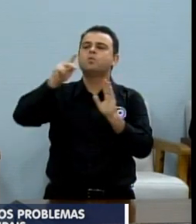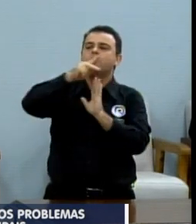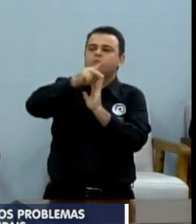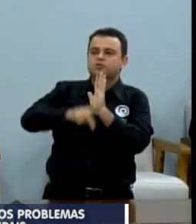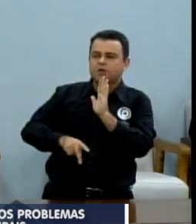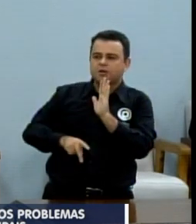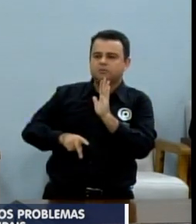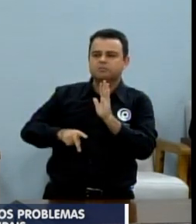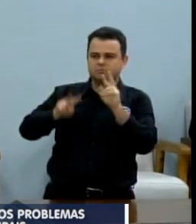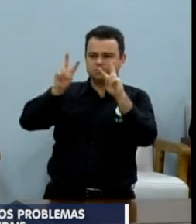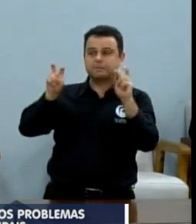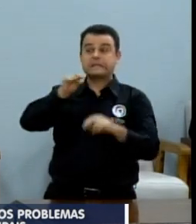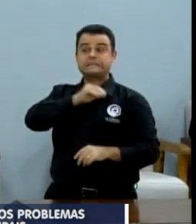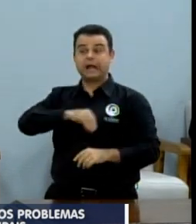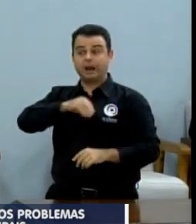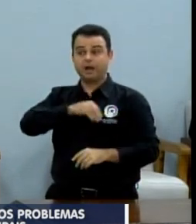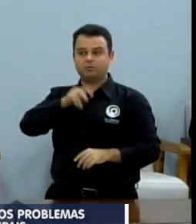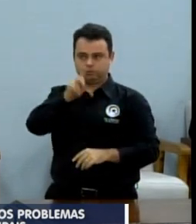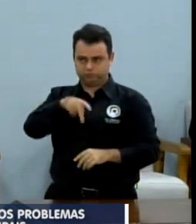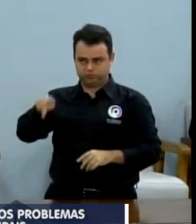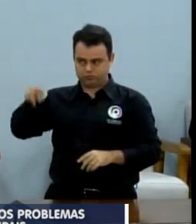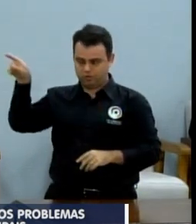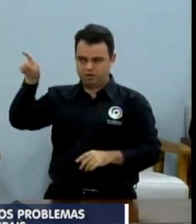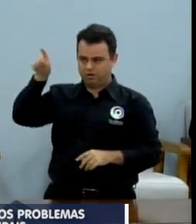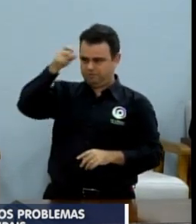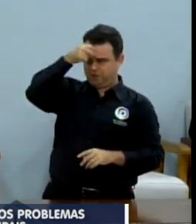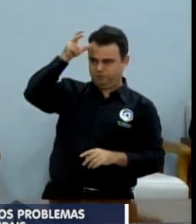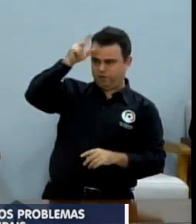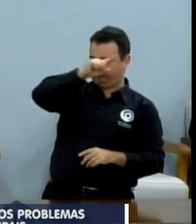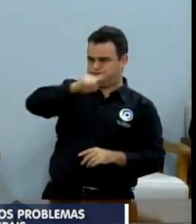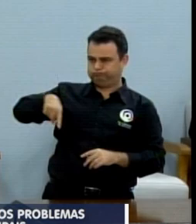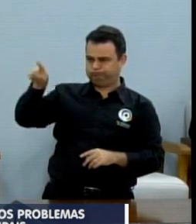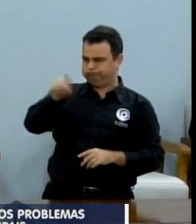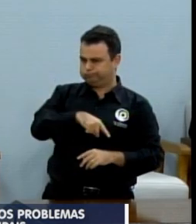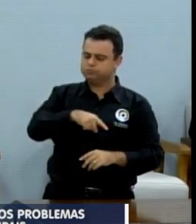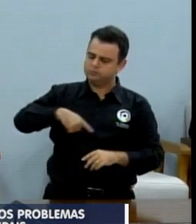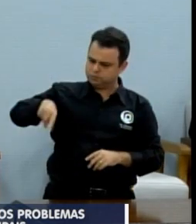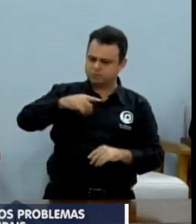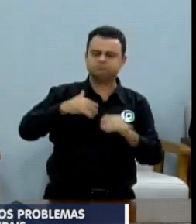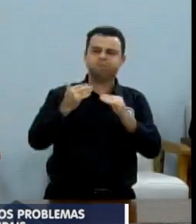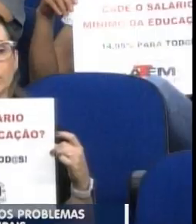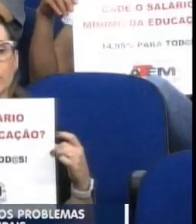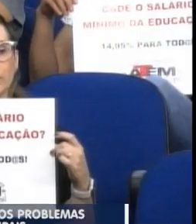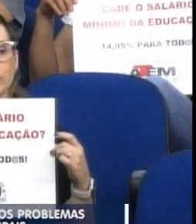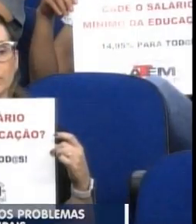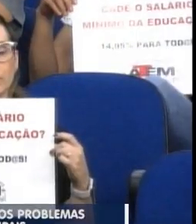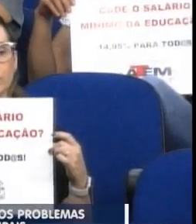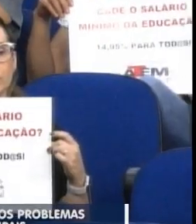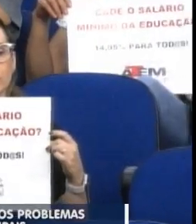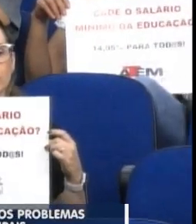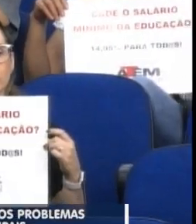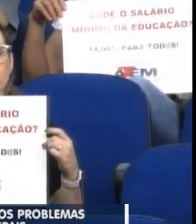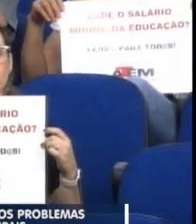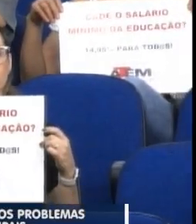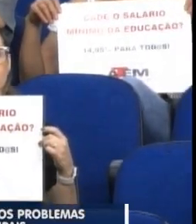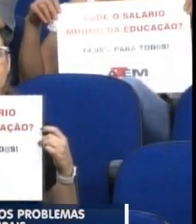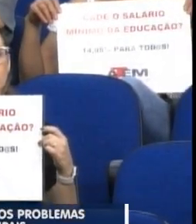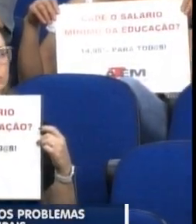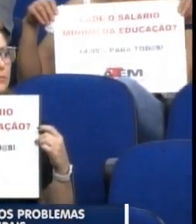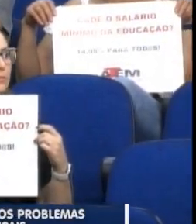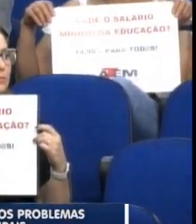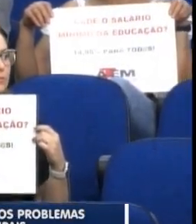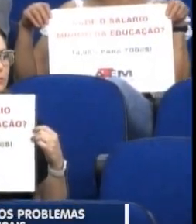veto falar daqueles de todos os vereadores aqui de forma geral contribuíram alguns